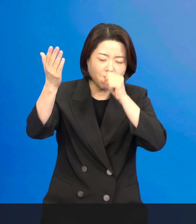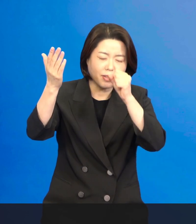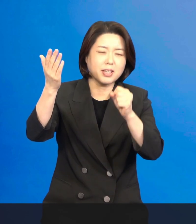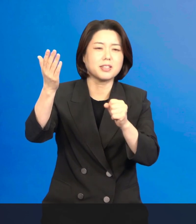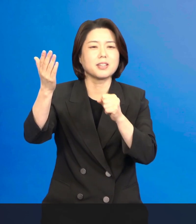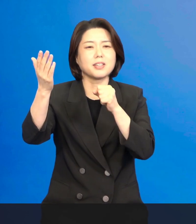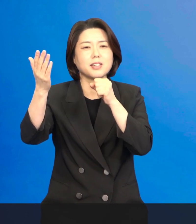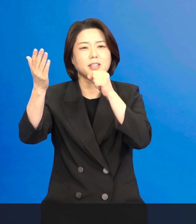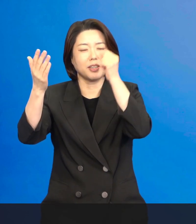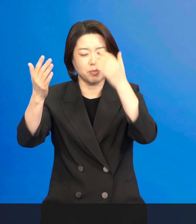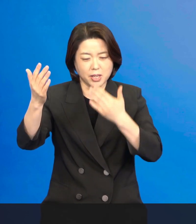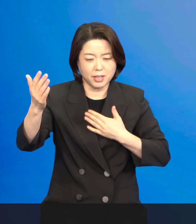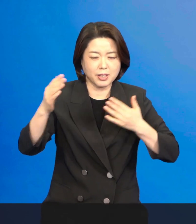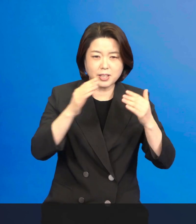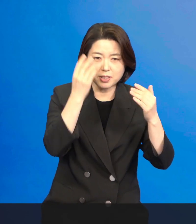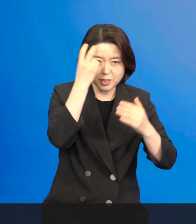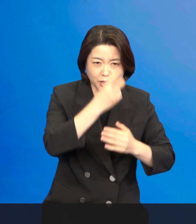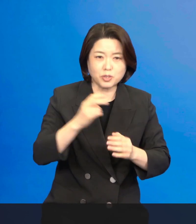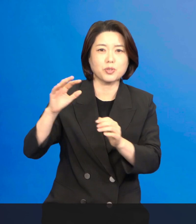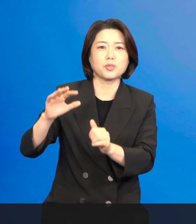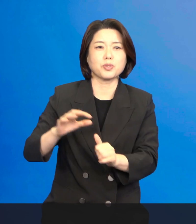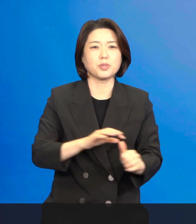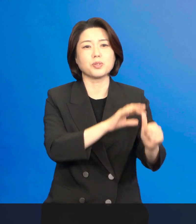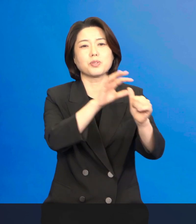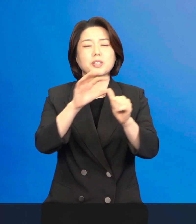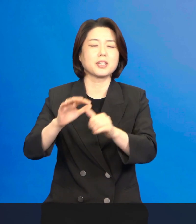주님의 선하심이 날